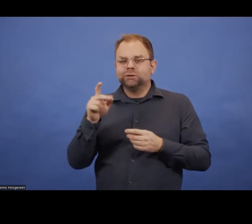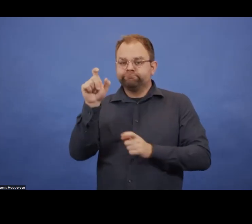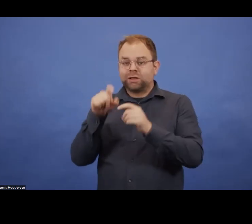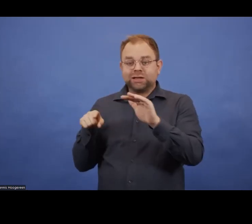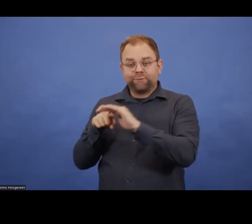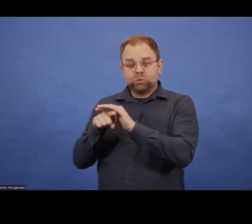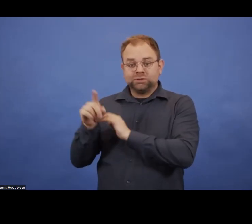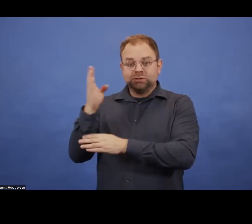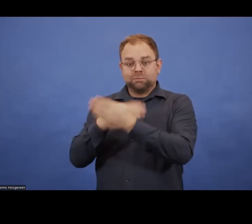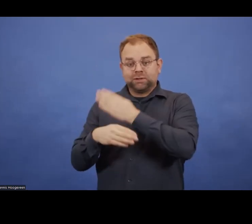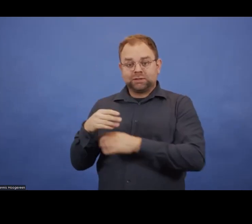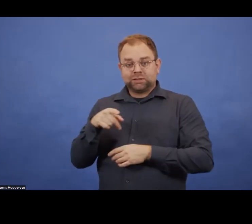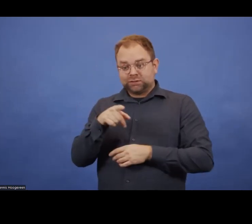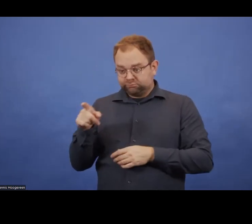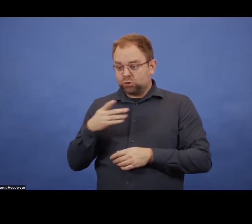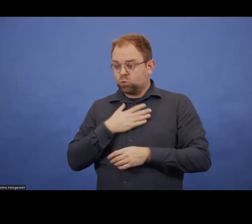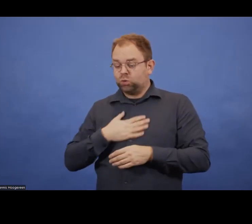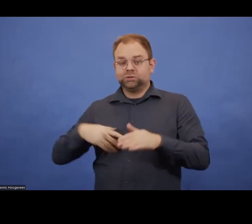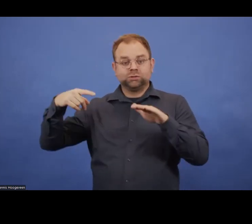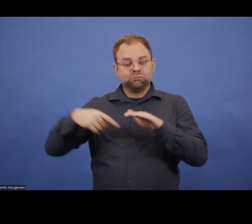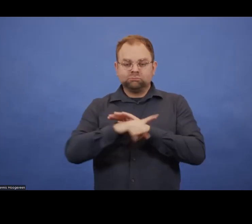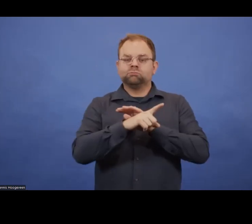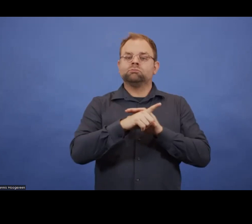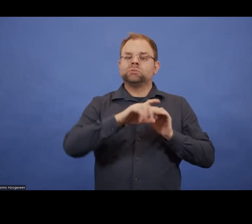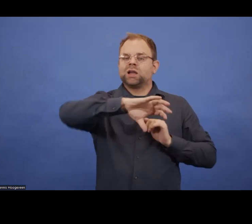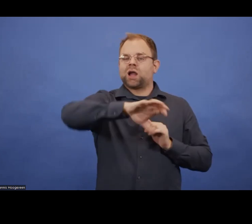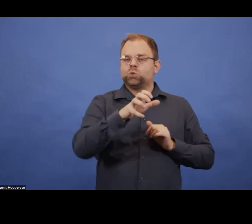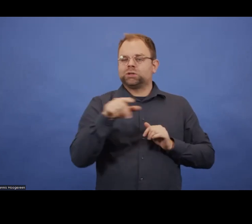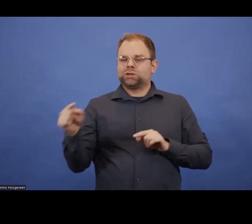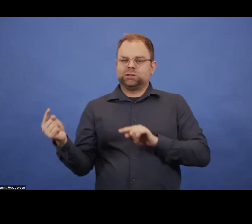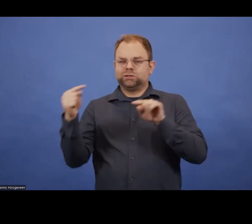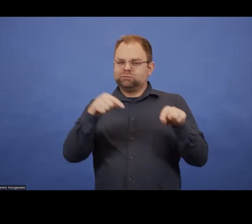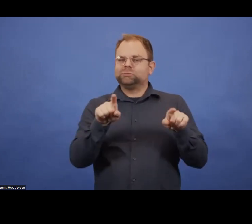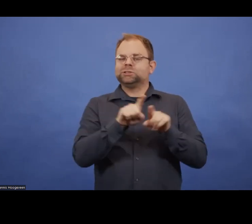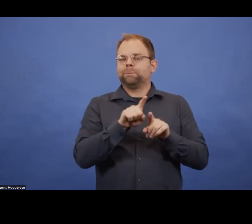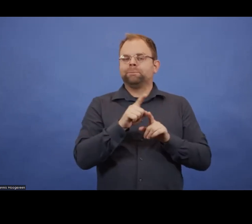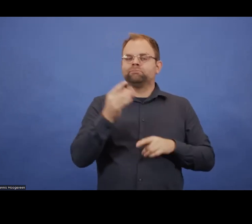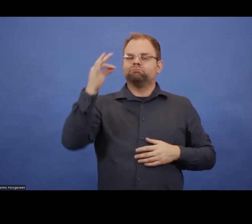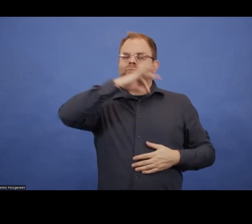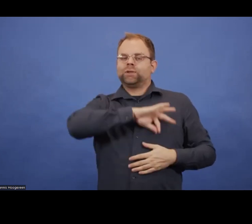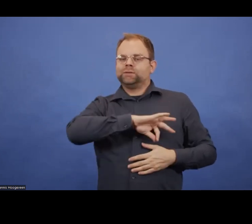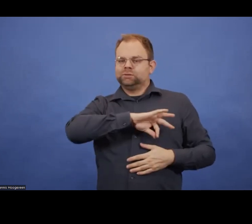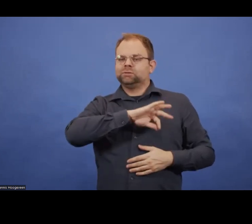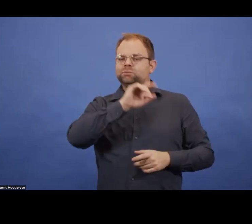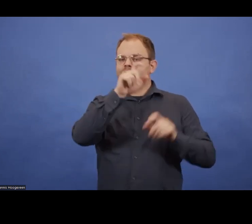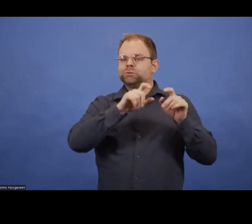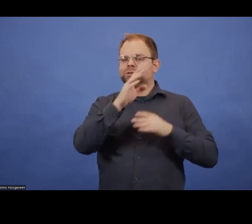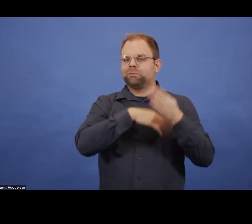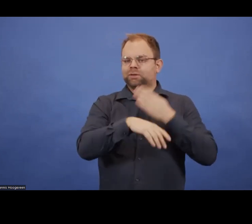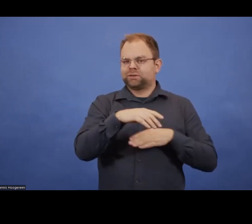para los refugiados con discapacidades. Así que nosotros queremos explorar toda la interacción de